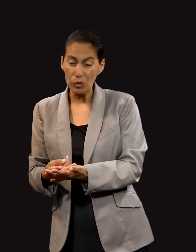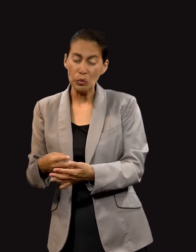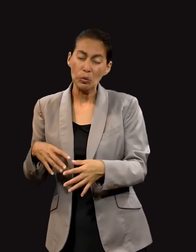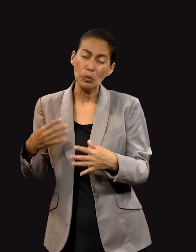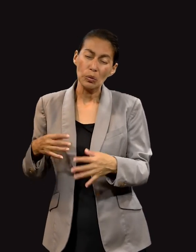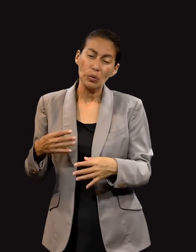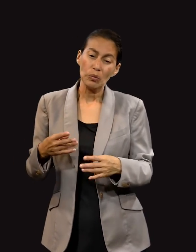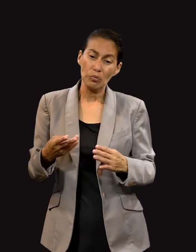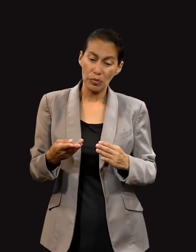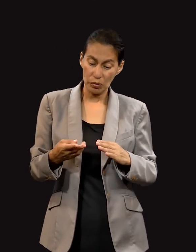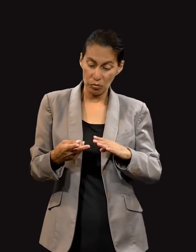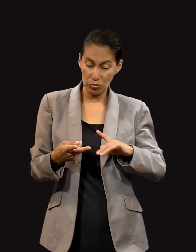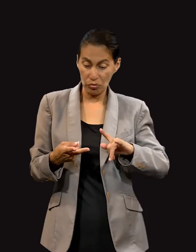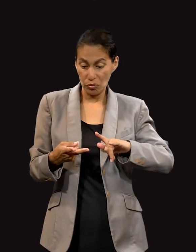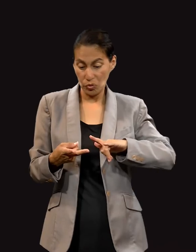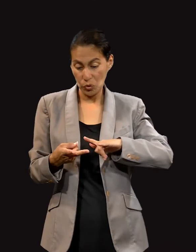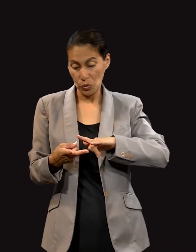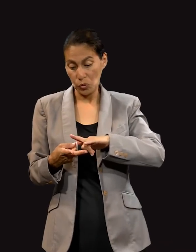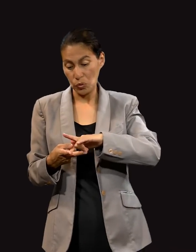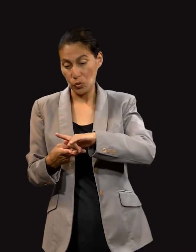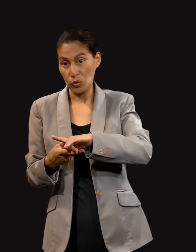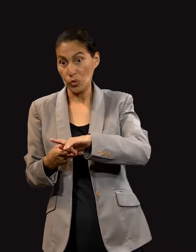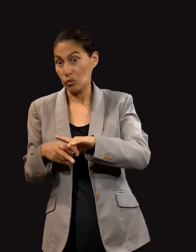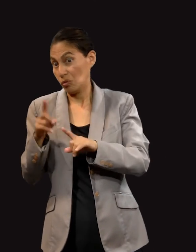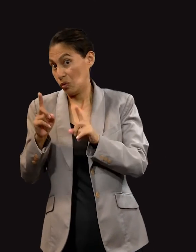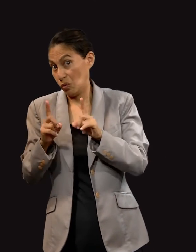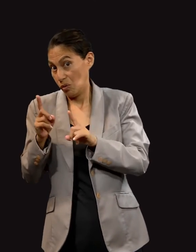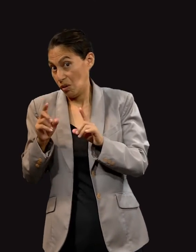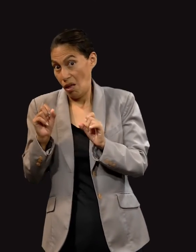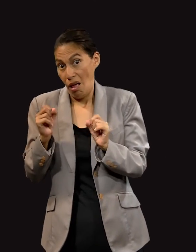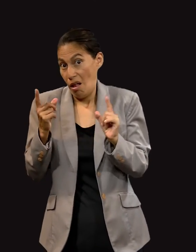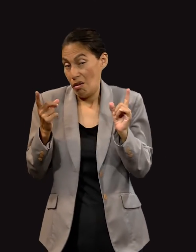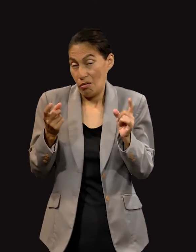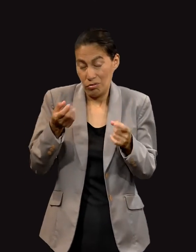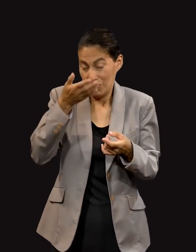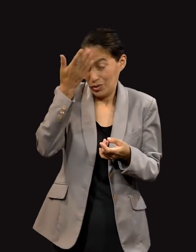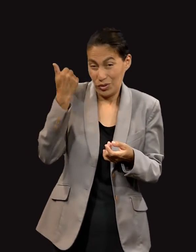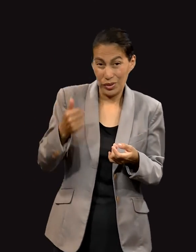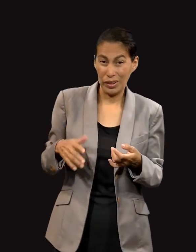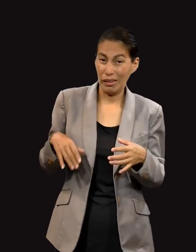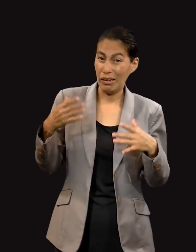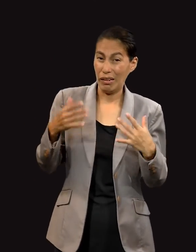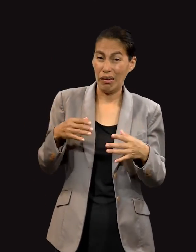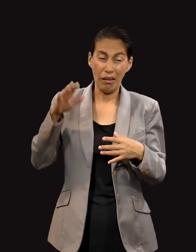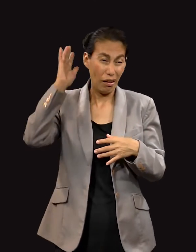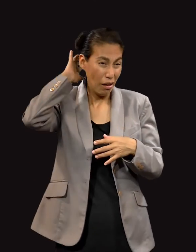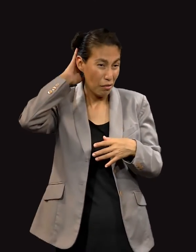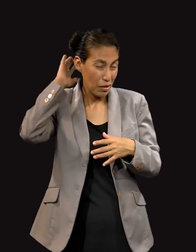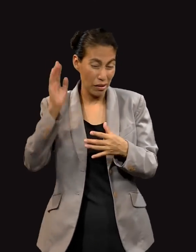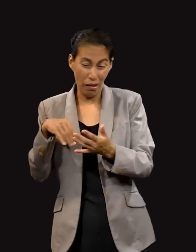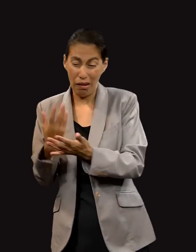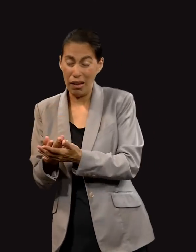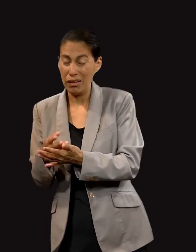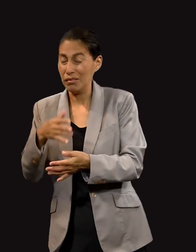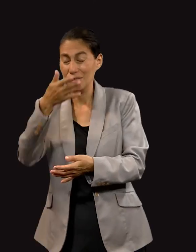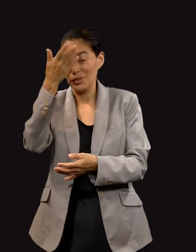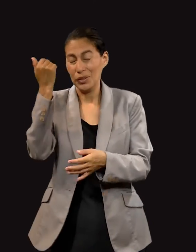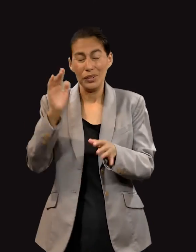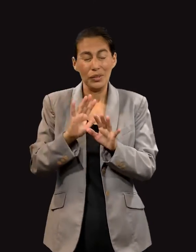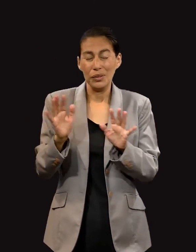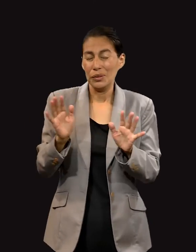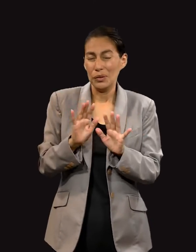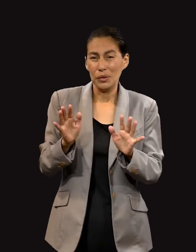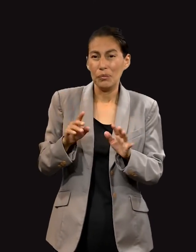Y el Señor, como no se había dado cuenta, a mejor le ha pasado encima de mis dos pies completamente. Y bueno, no sé qué más hubiera